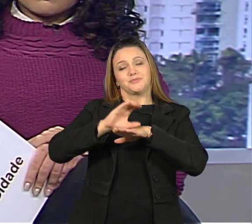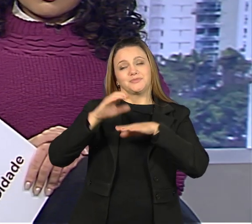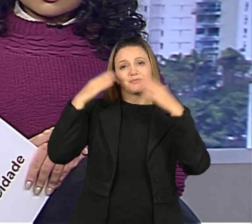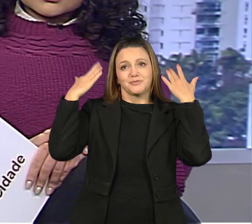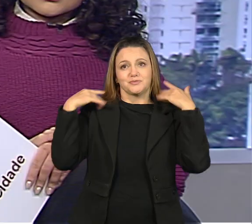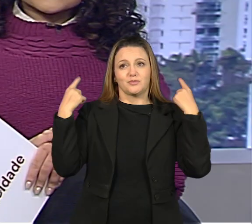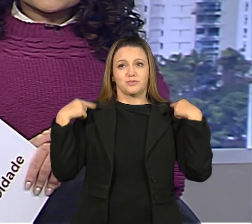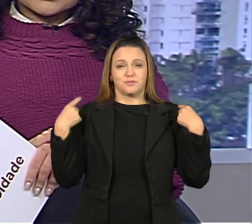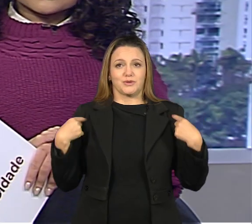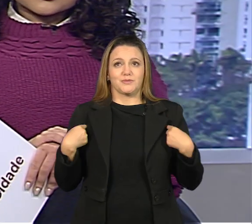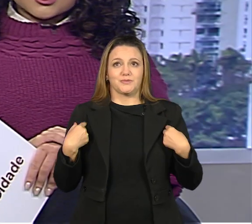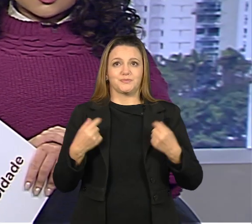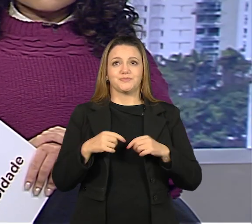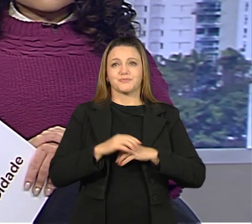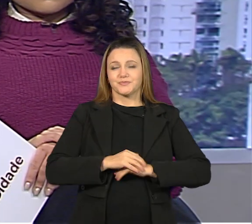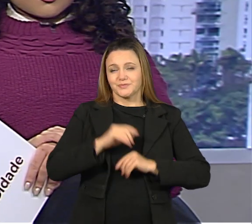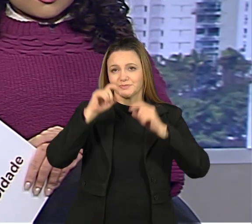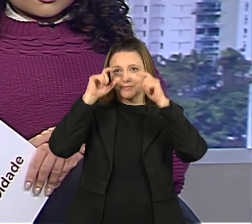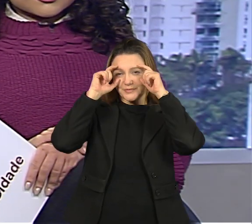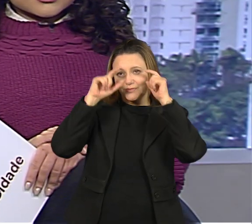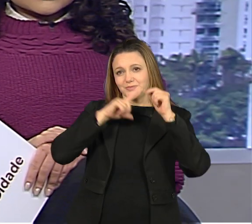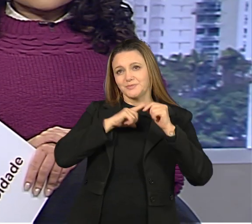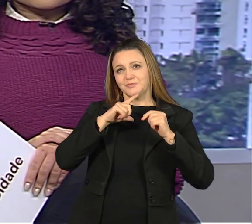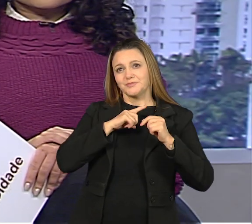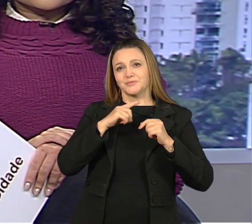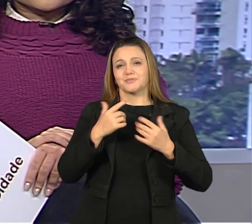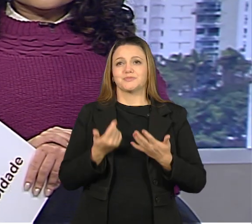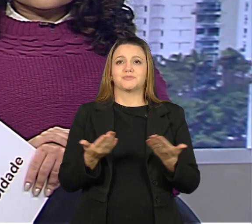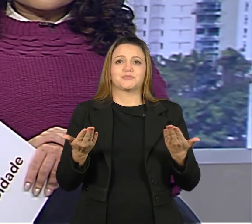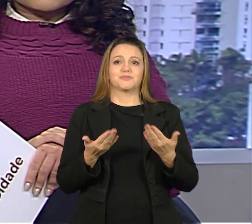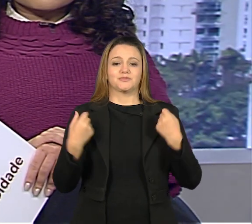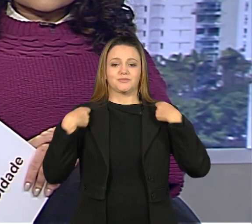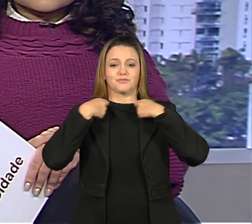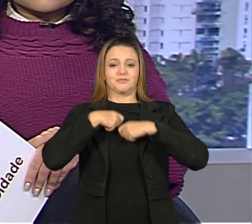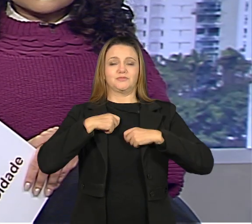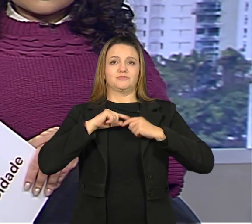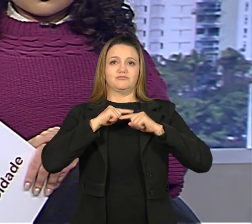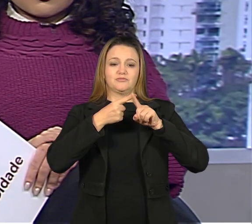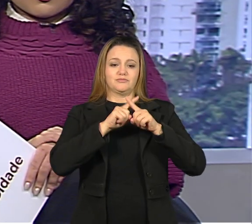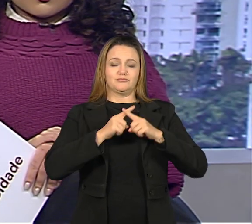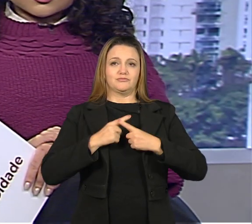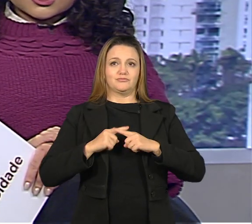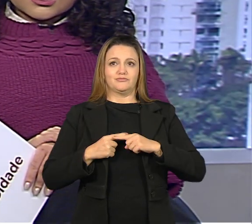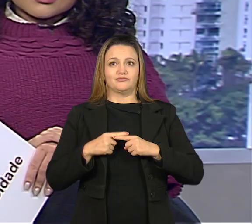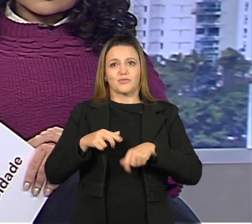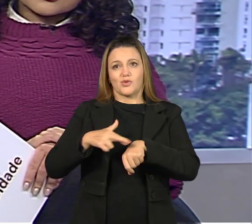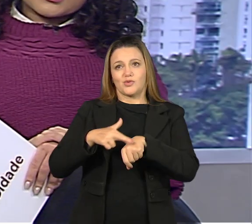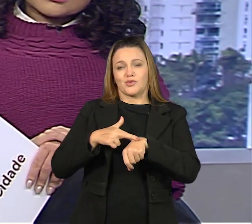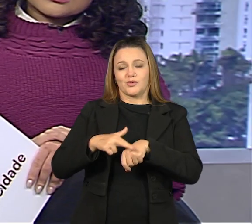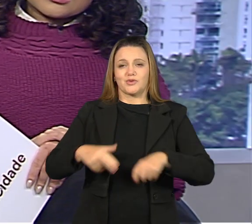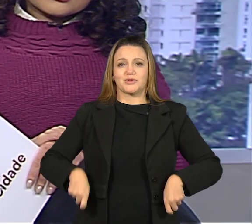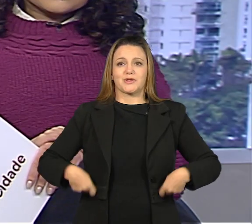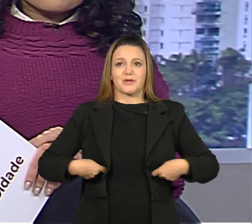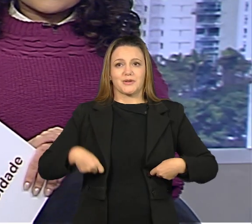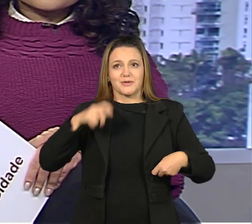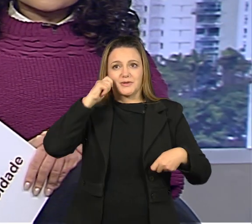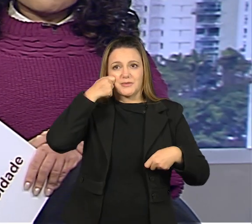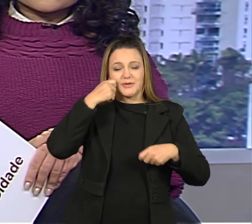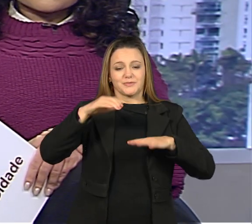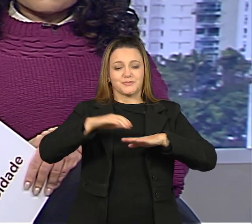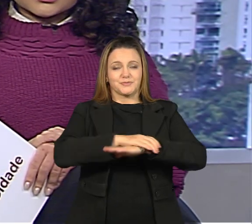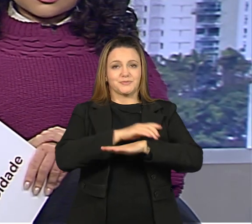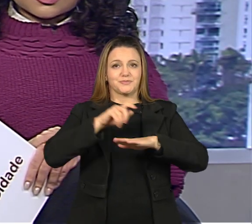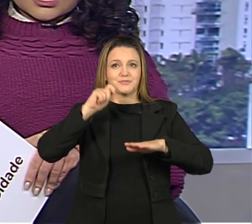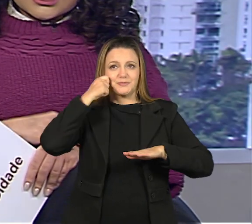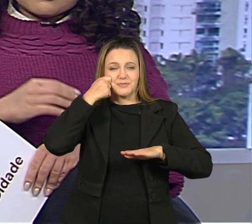são longos e cacheados. Eu uso óculos, estou vestindo uma blusa de tricô roxa, calça preta e um par de